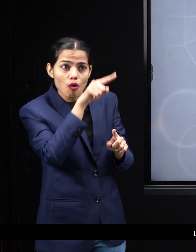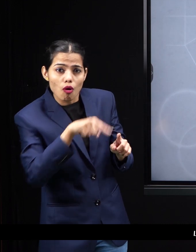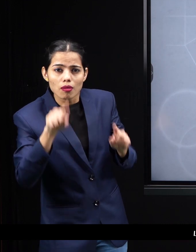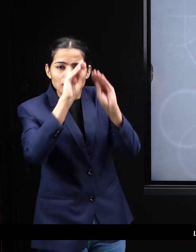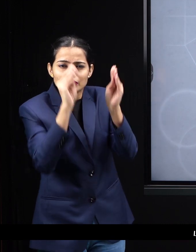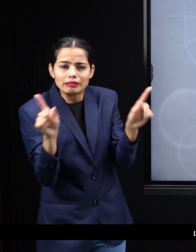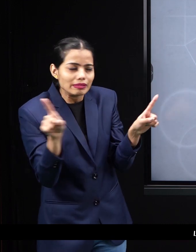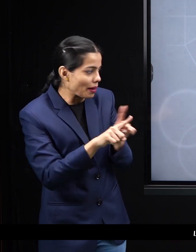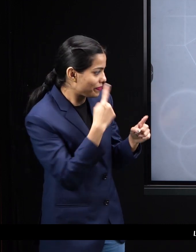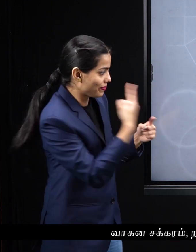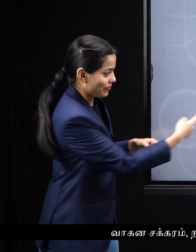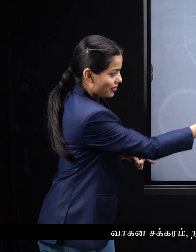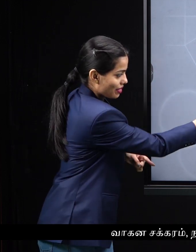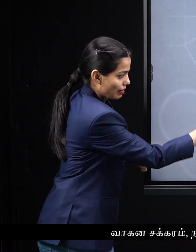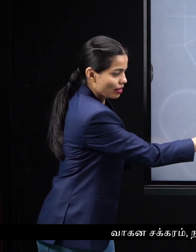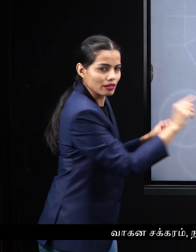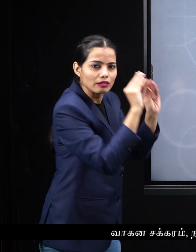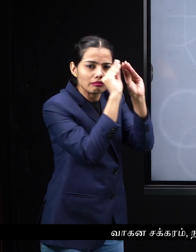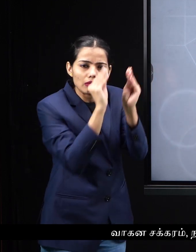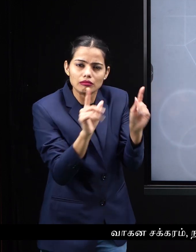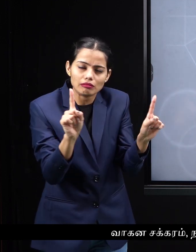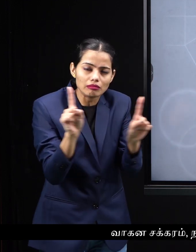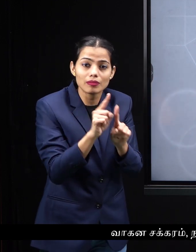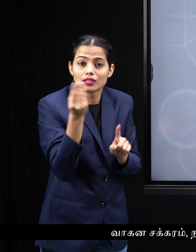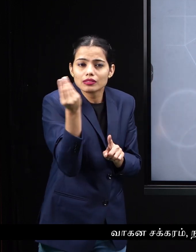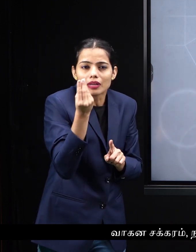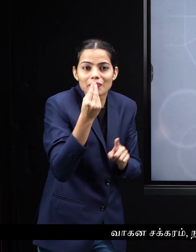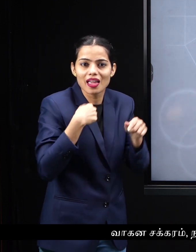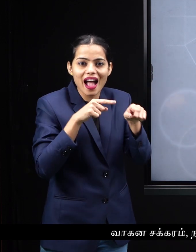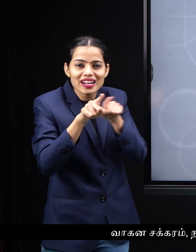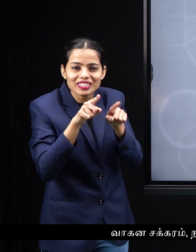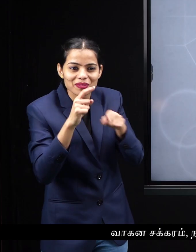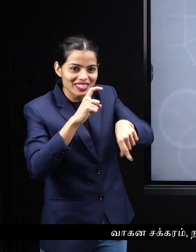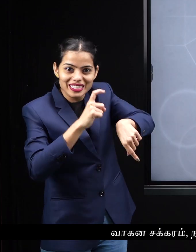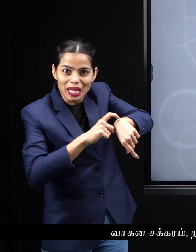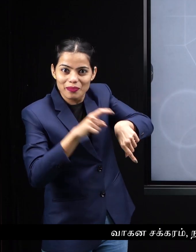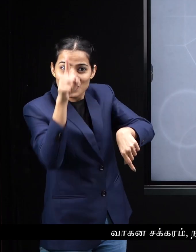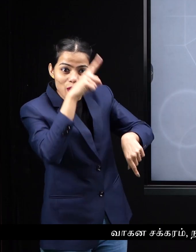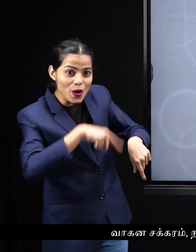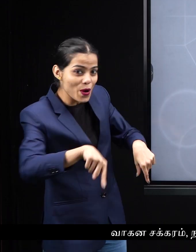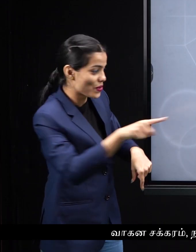சக்கரம், மோதிரம், வாகன சக்கரம், நாணயங்கள் போன்றவை சில எடுத்துக்காட்டுகள்.